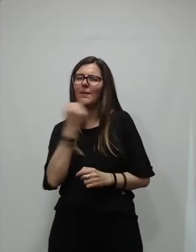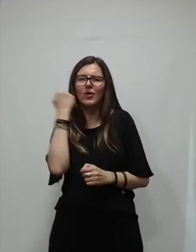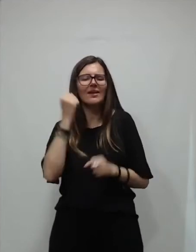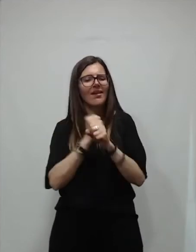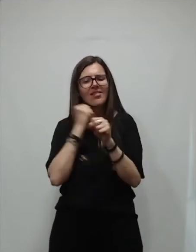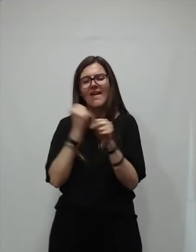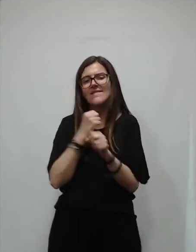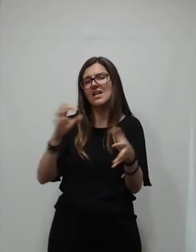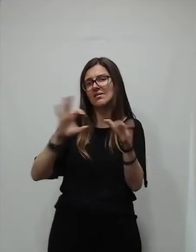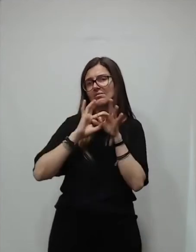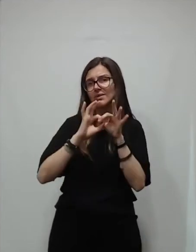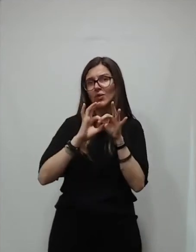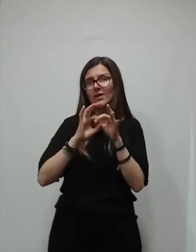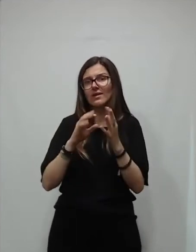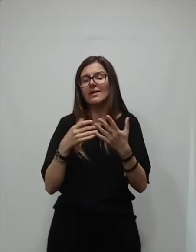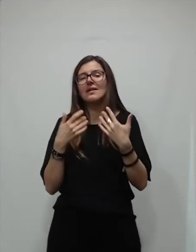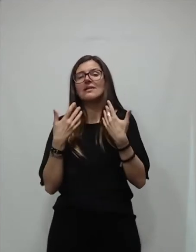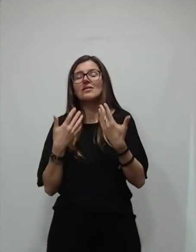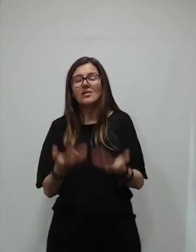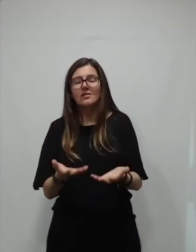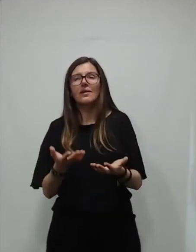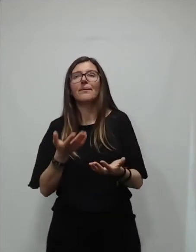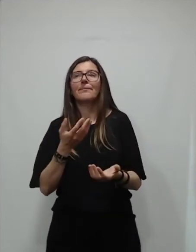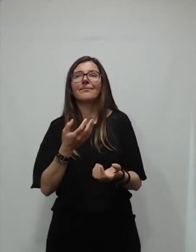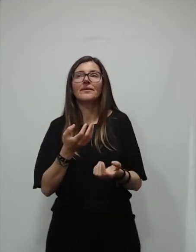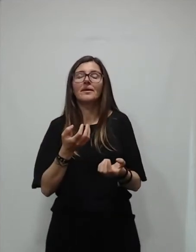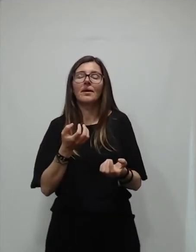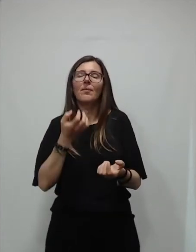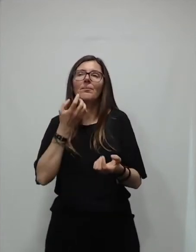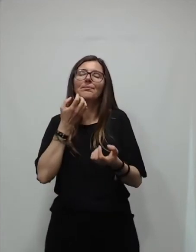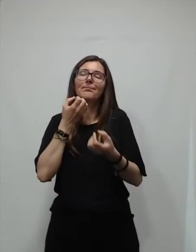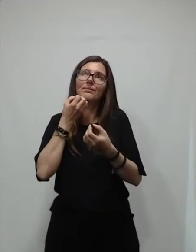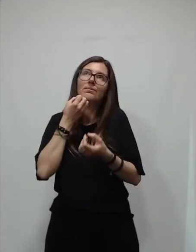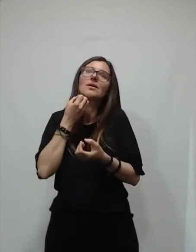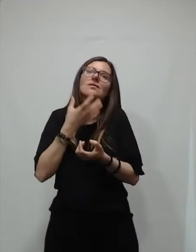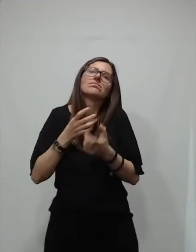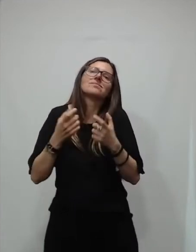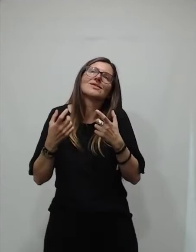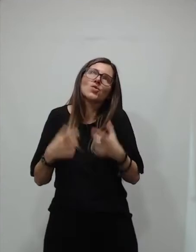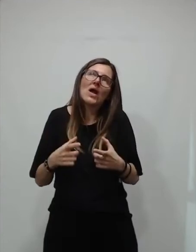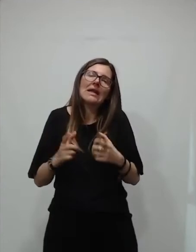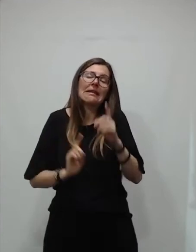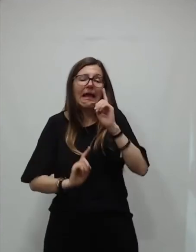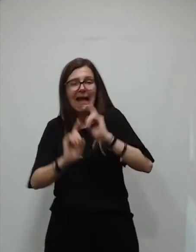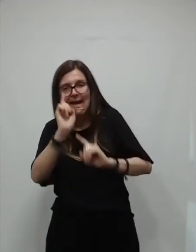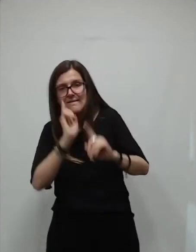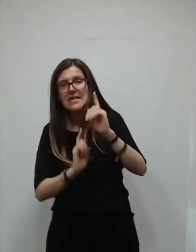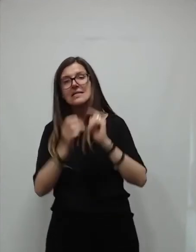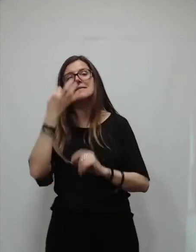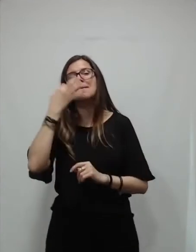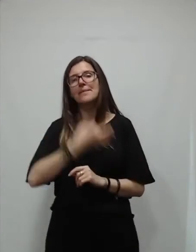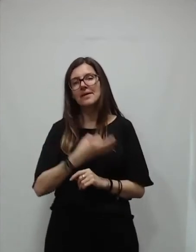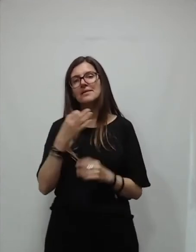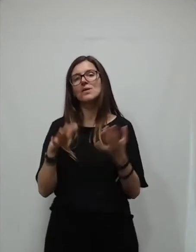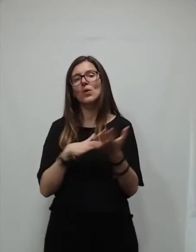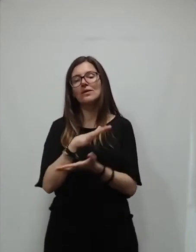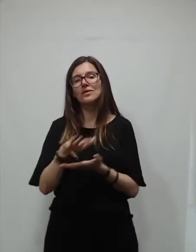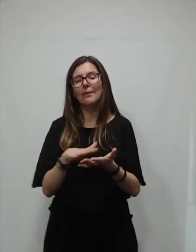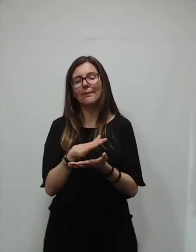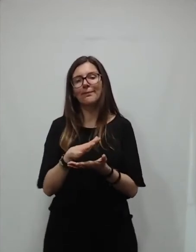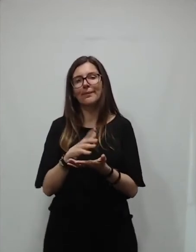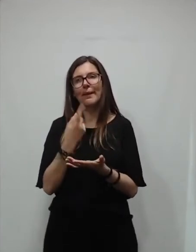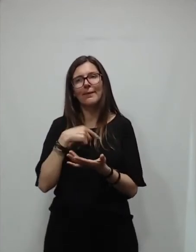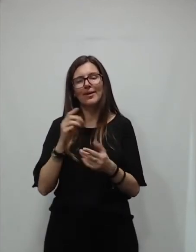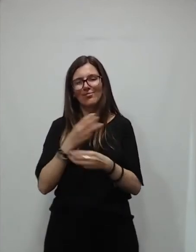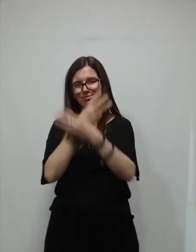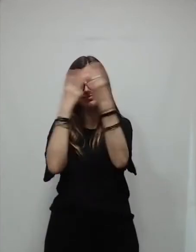con estas dos instituciones, y que por suerte hay excepciones, pero sí es la base, es desde donde salió toda esta perspectiva y